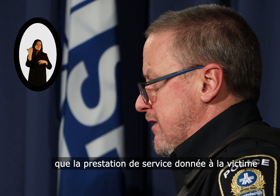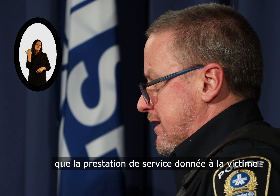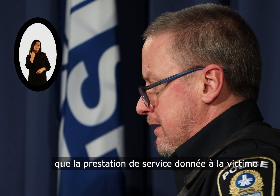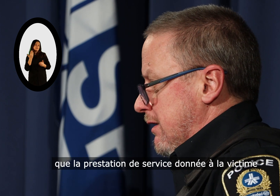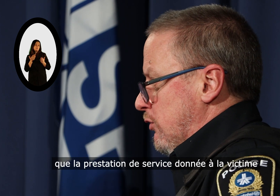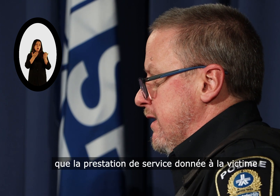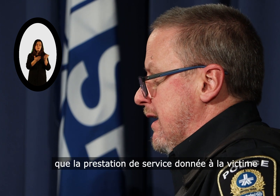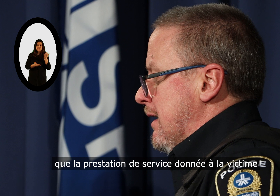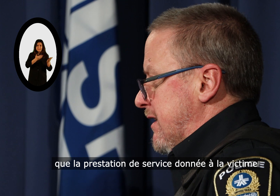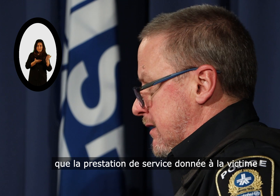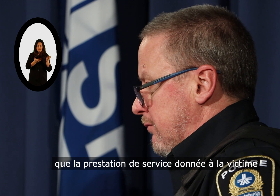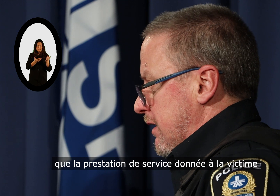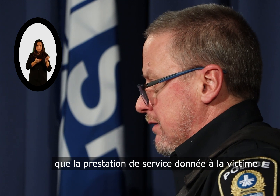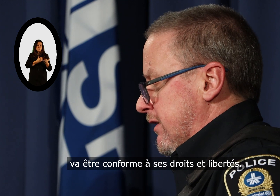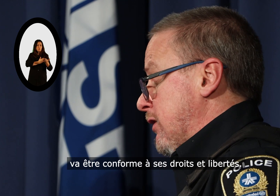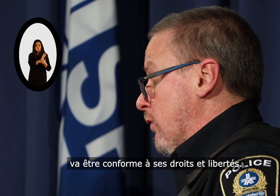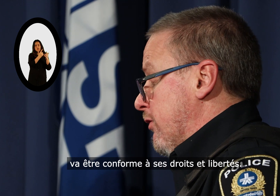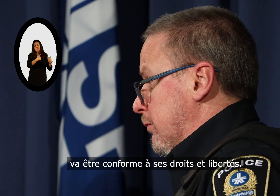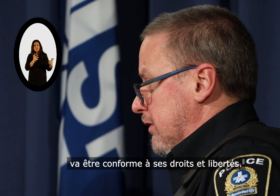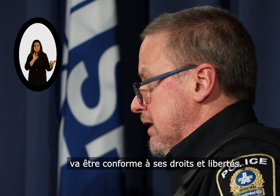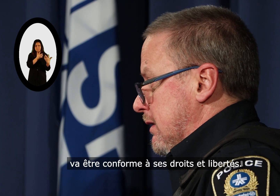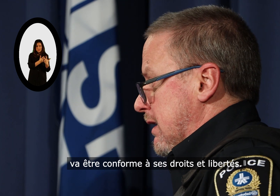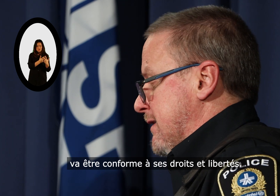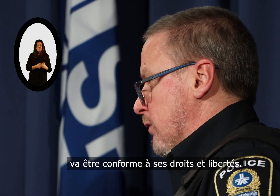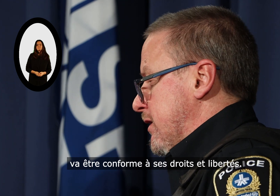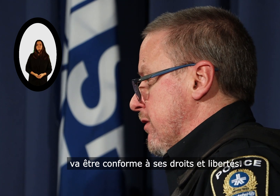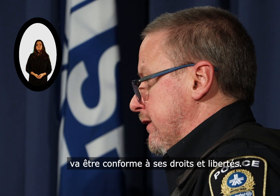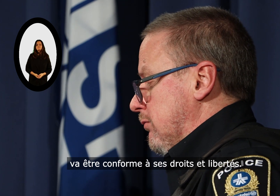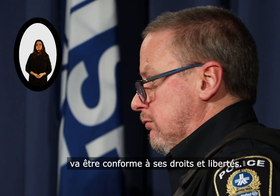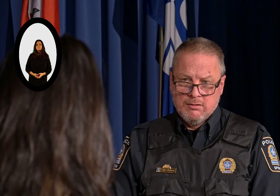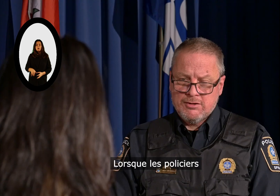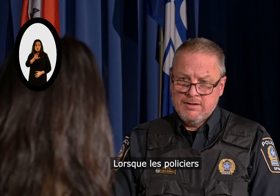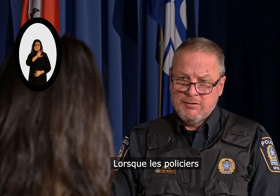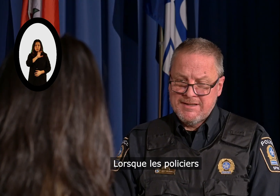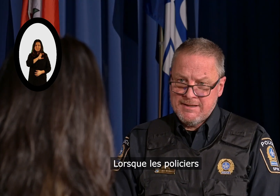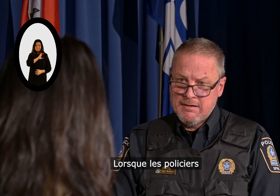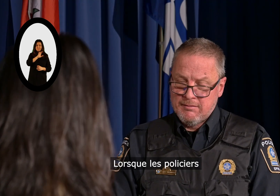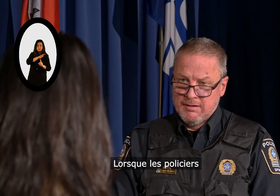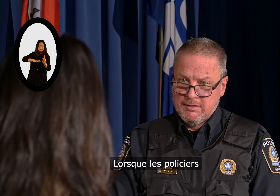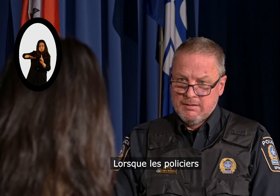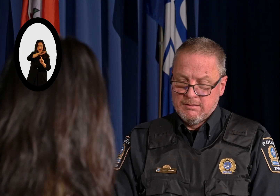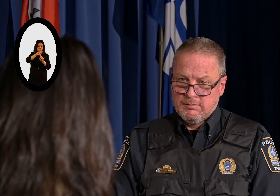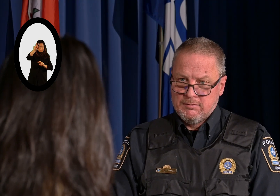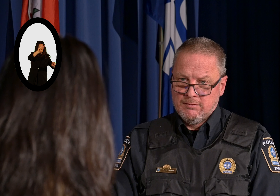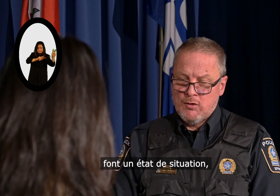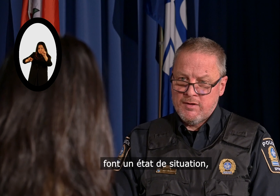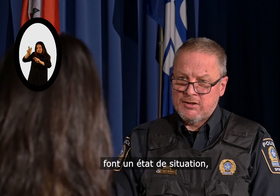service donnée à la victime va être conforme à ses droits et libertés. Lorsque les policiers font un état